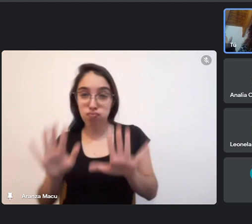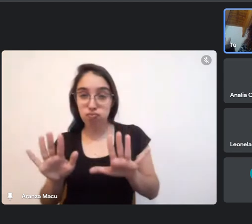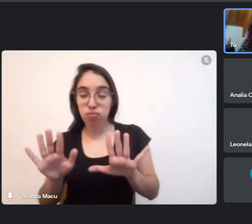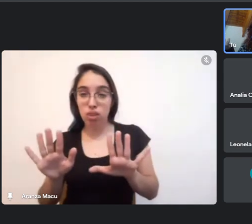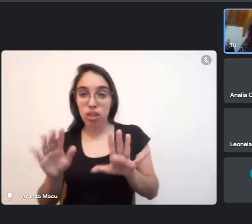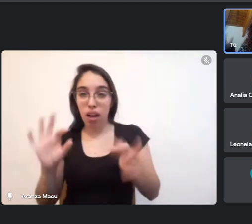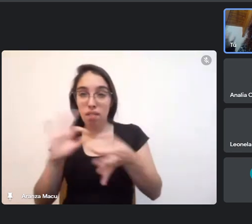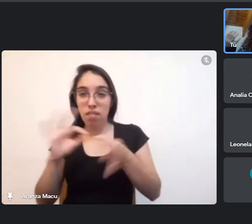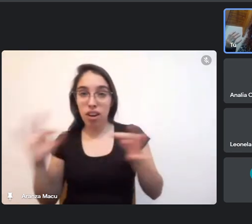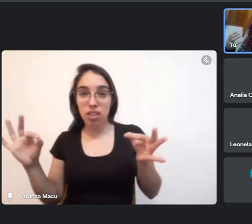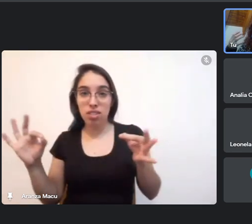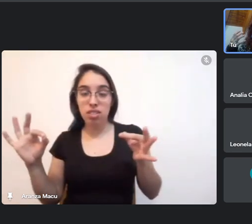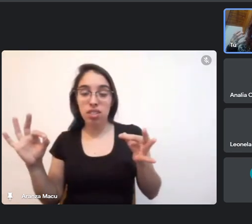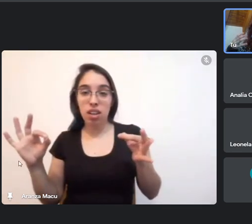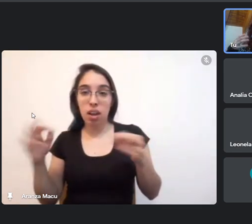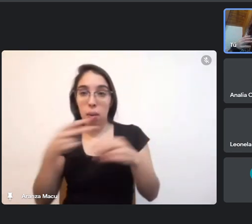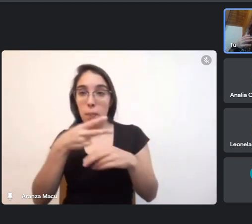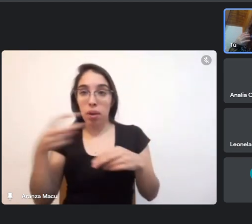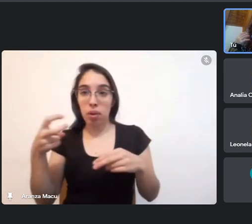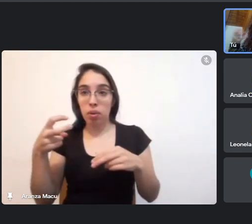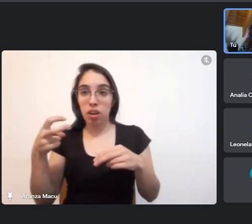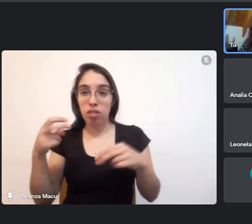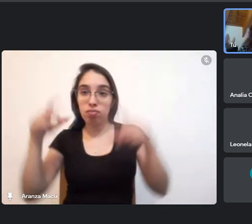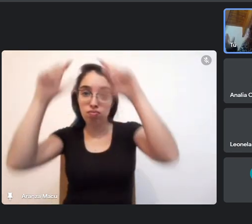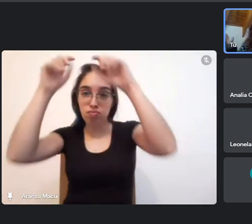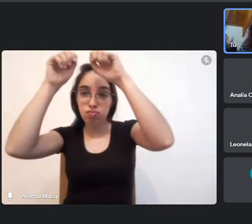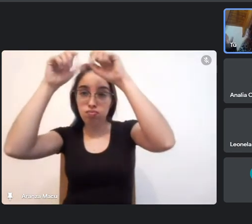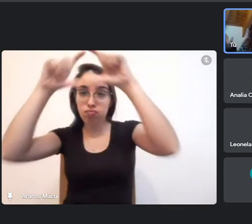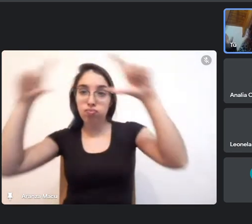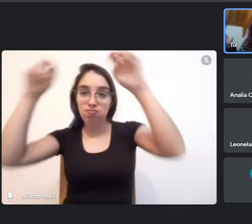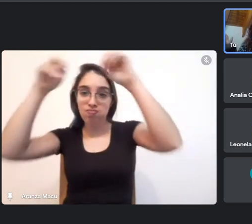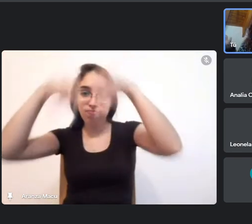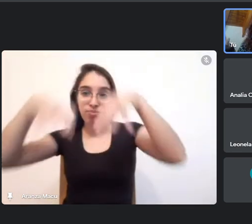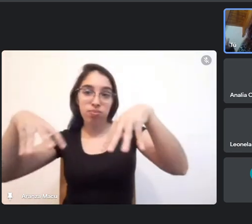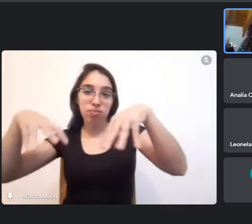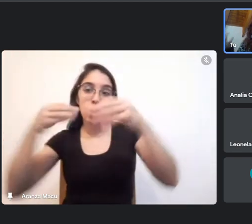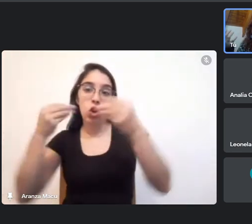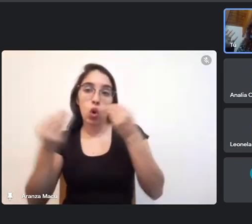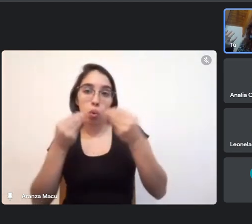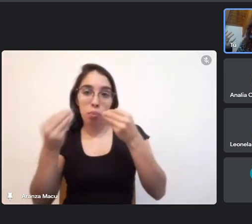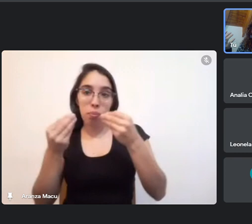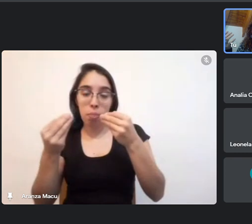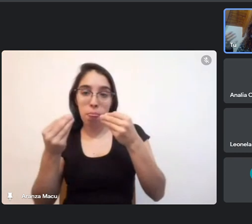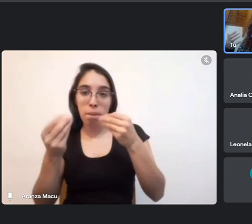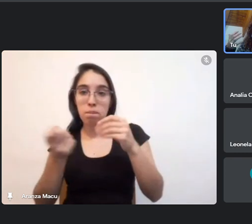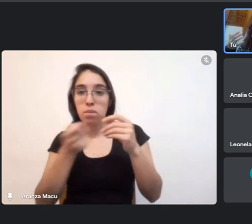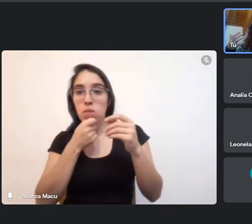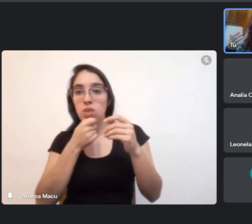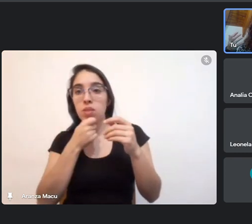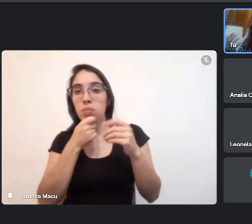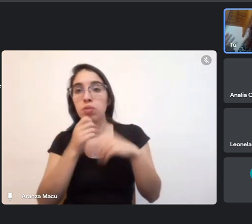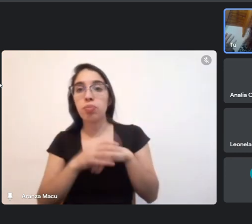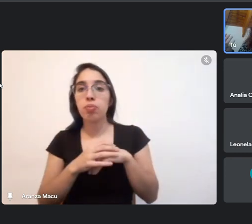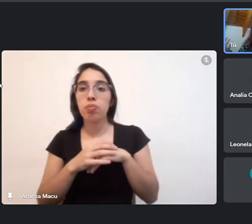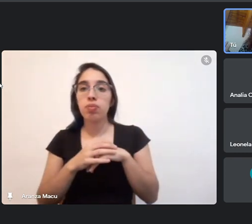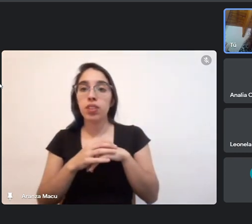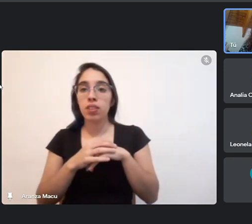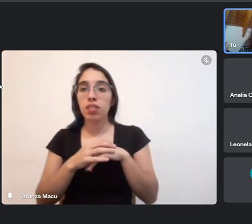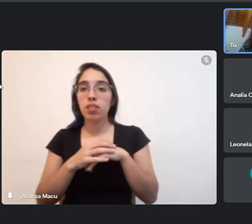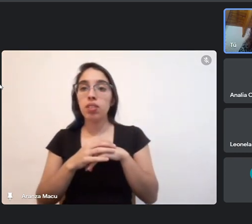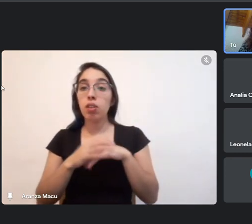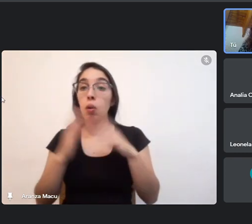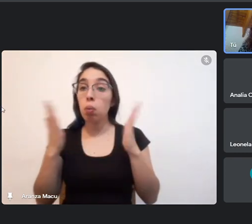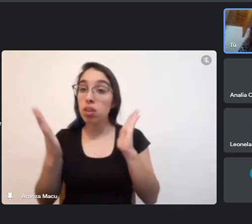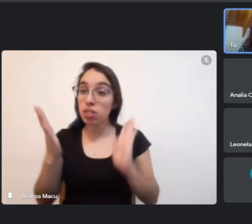verbal en general, ¿sí? Puede ser que esté formada por una sola